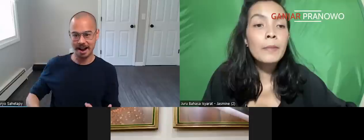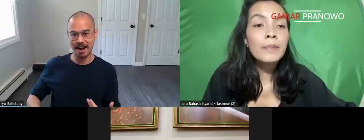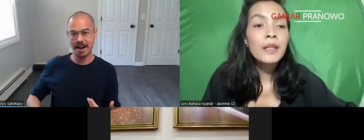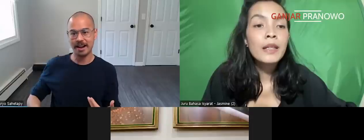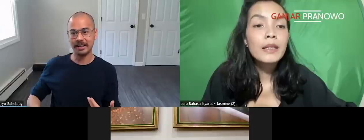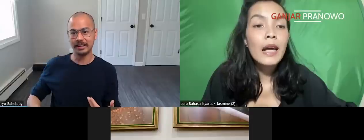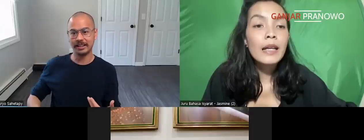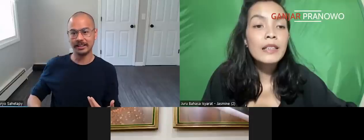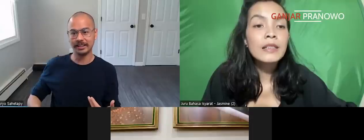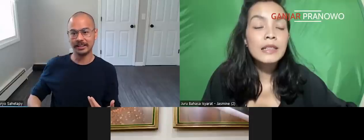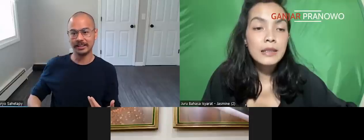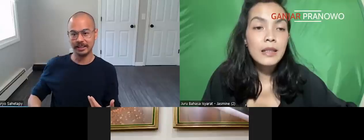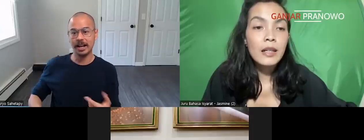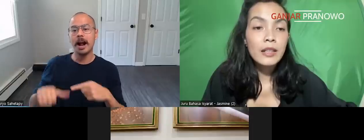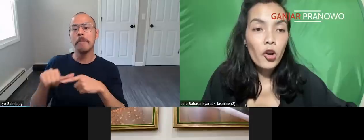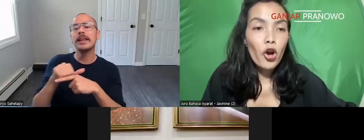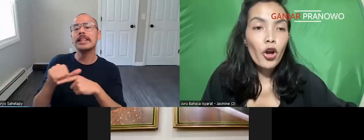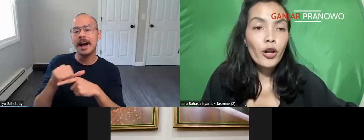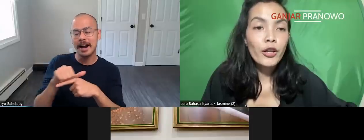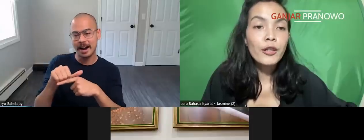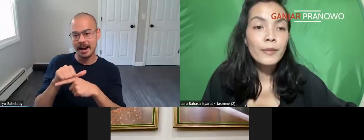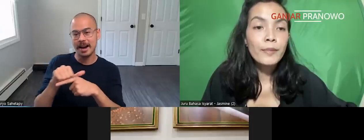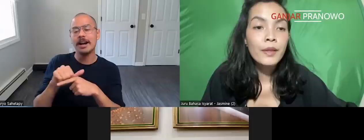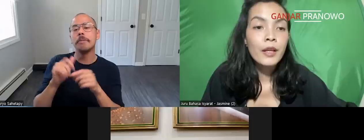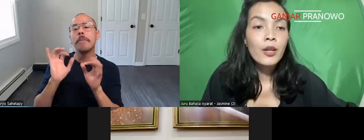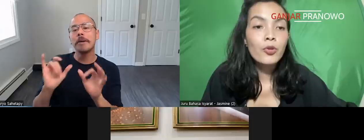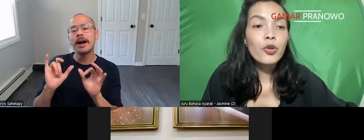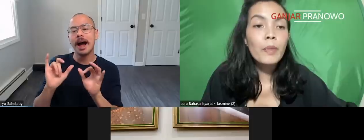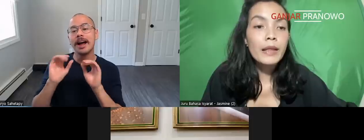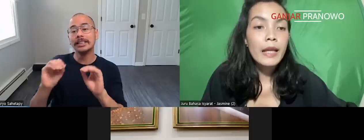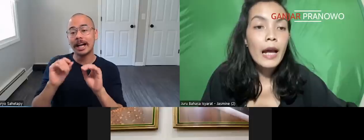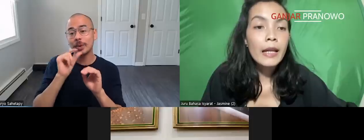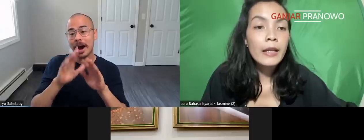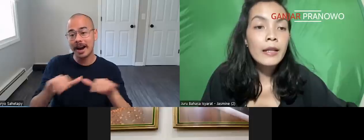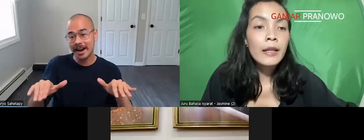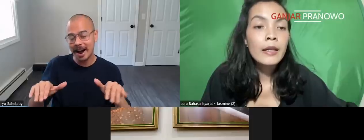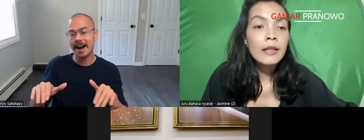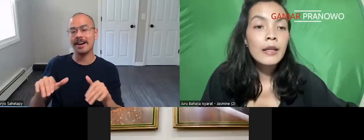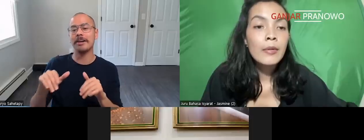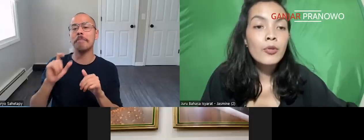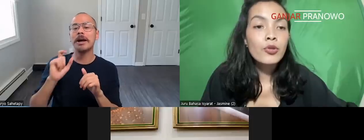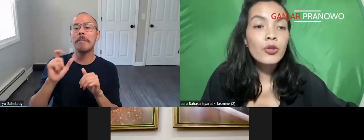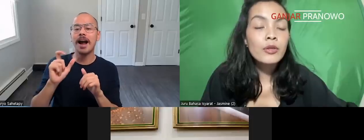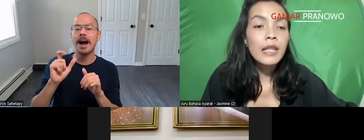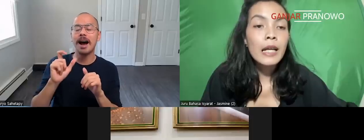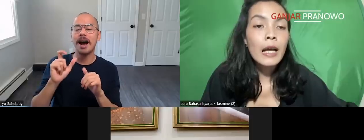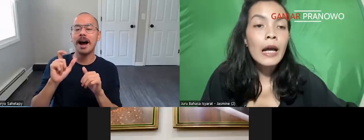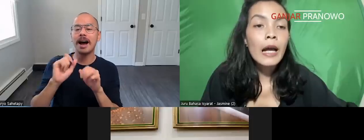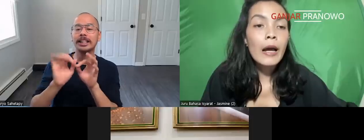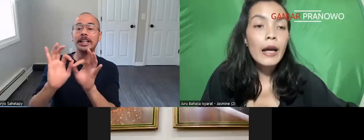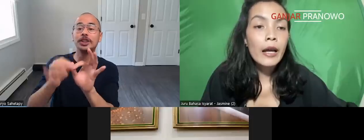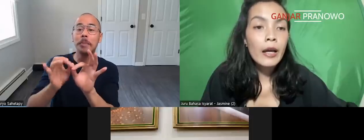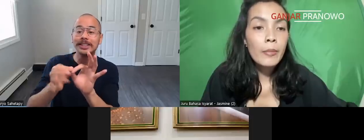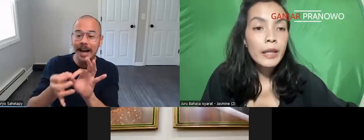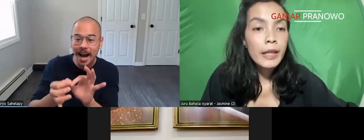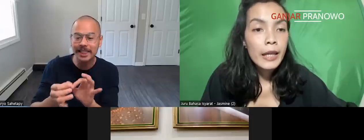Vietnam dan eh Tiongkok untuk pelatihan untuk cara